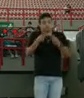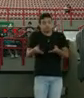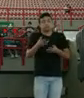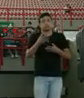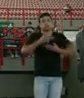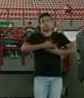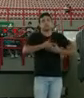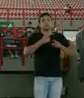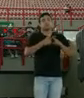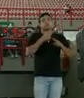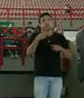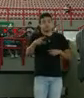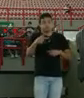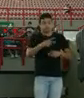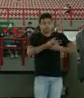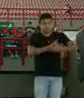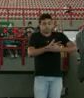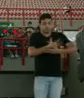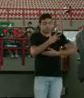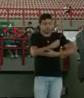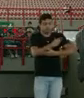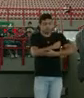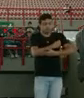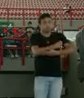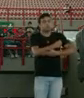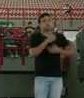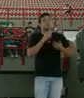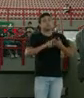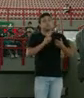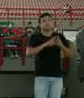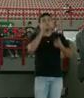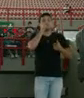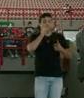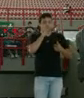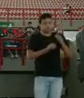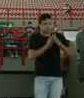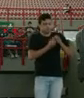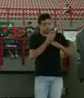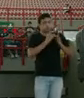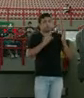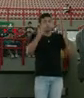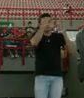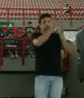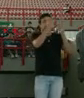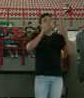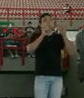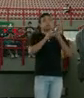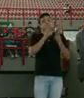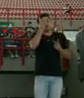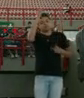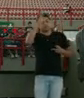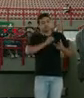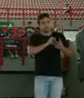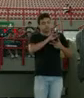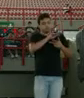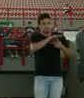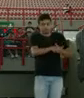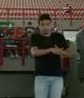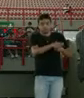criança, quando ela suga o leite, tanto a mãe produz mais, como ela ejeta com facilidade, tá